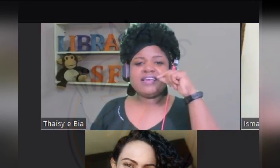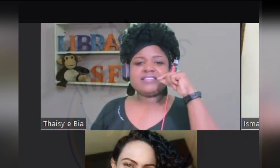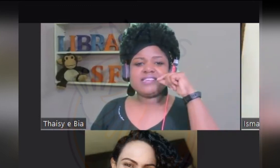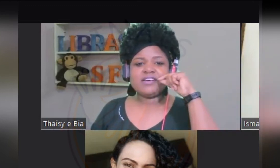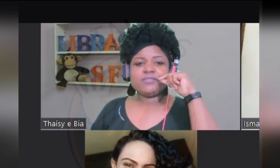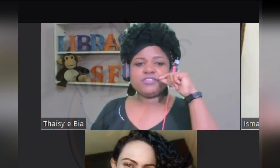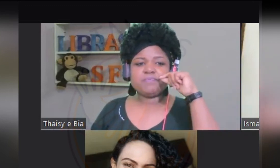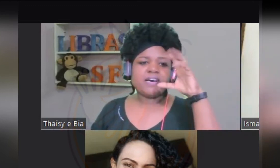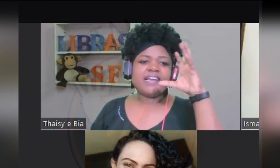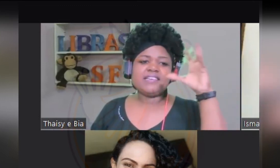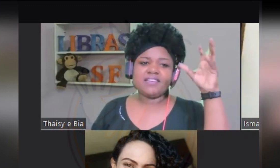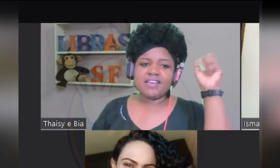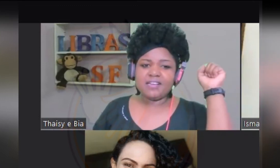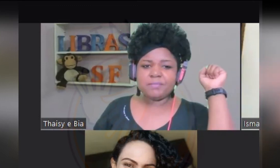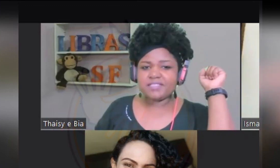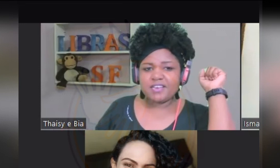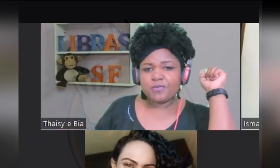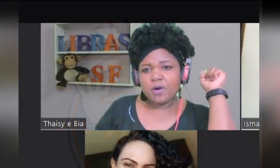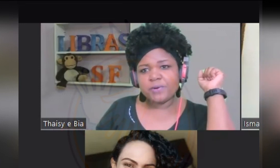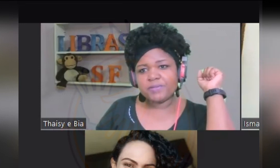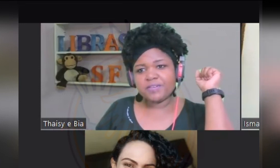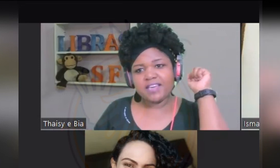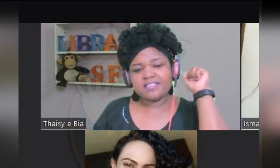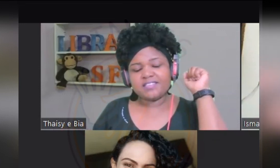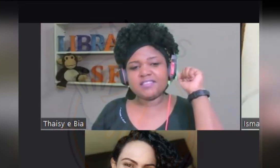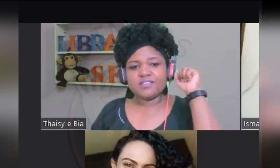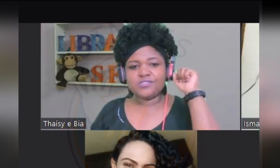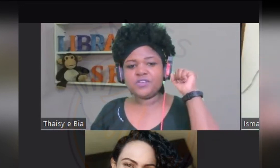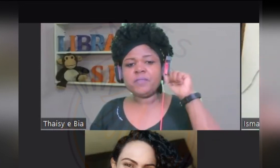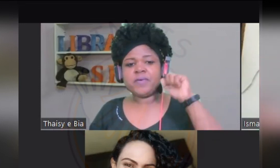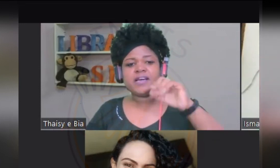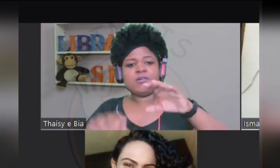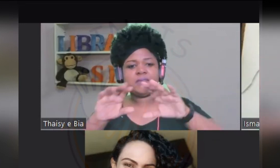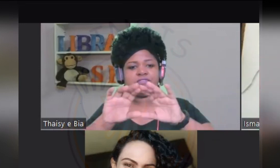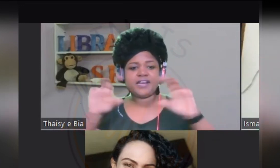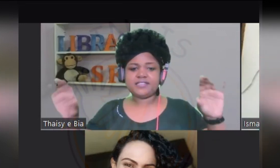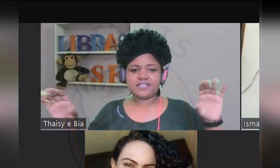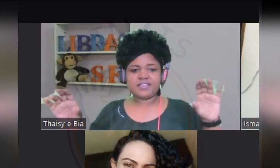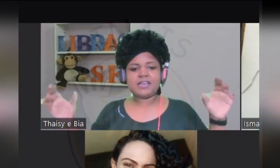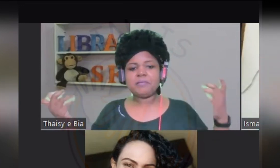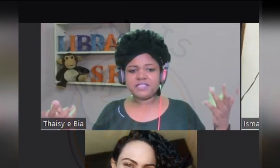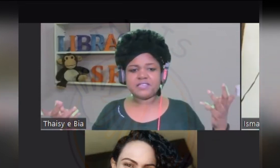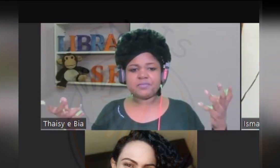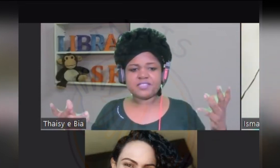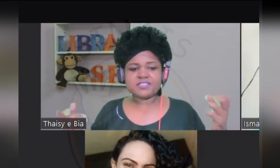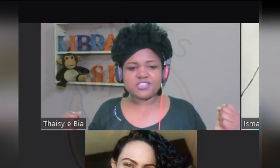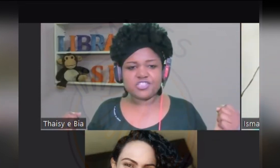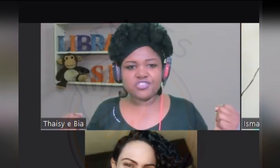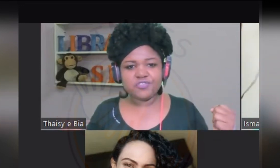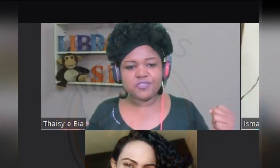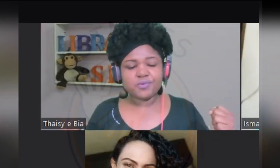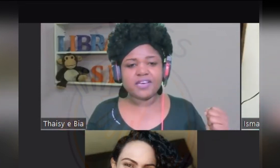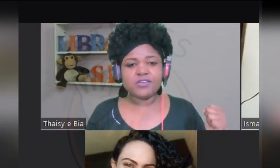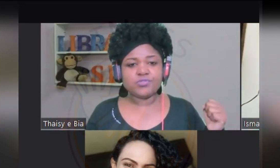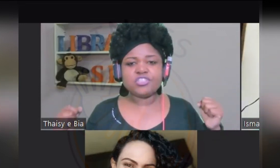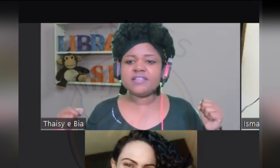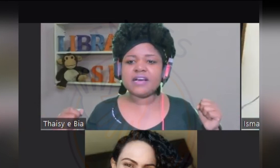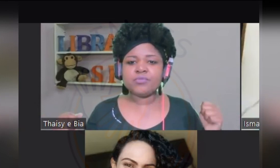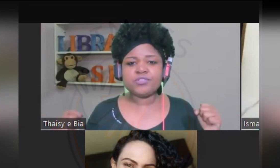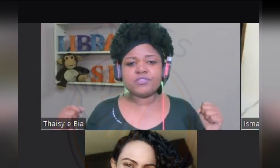assim, parece que a Libras é igual ao português. Então, se eu pegar uma frase, que nem, por exemplo, essas que a gente viu, né? Hoje tá muito